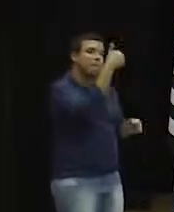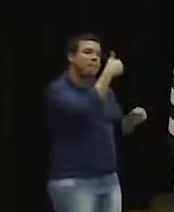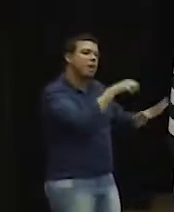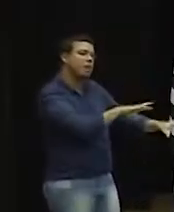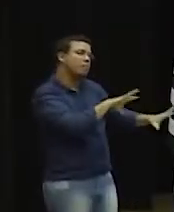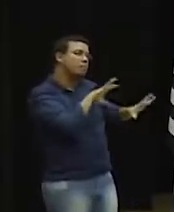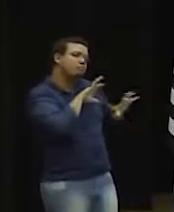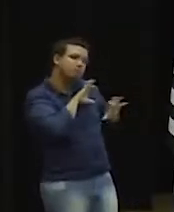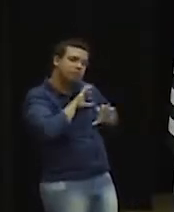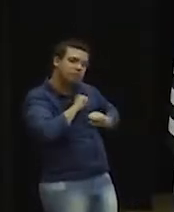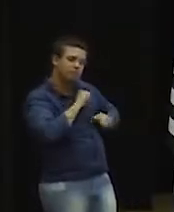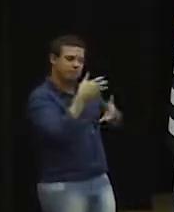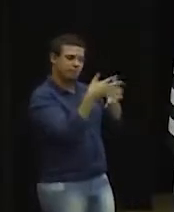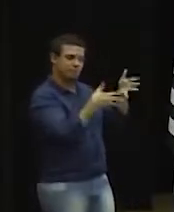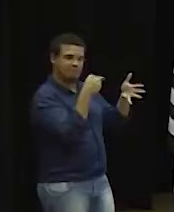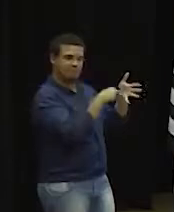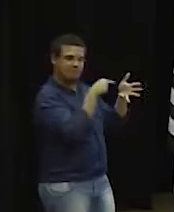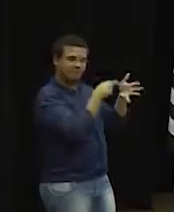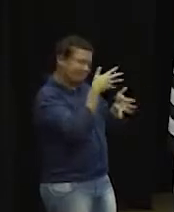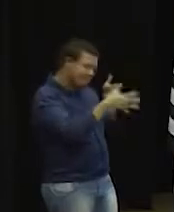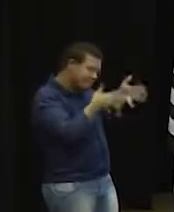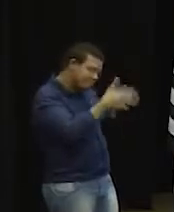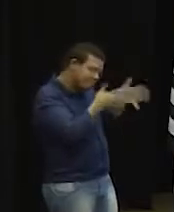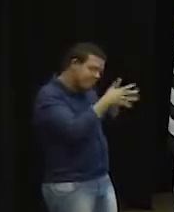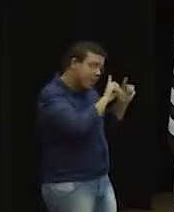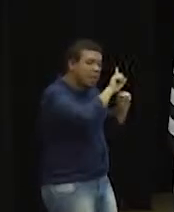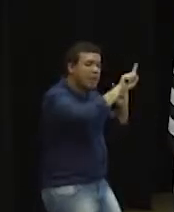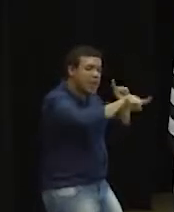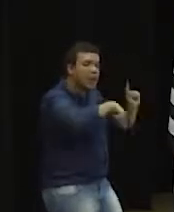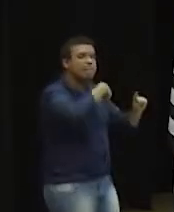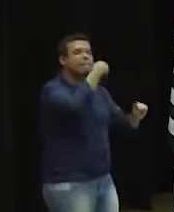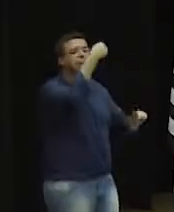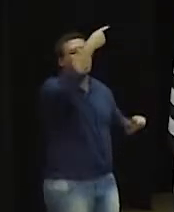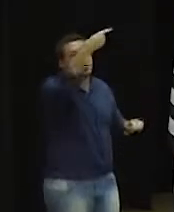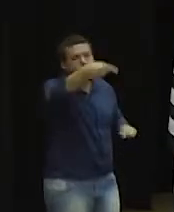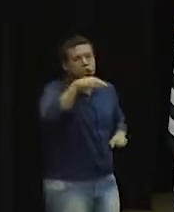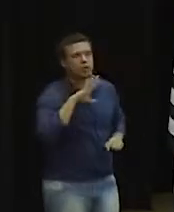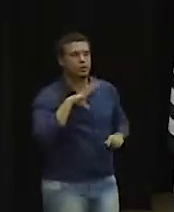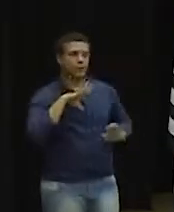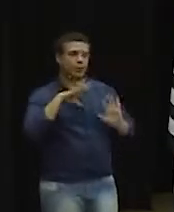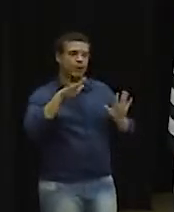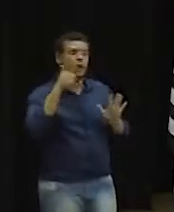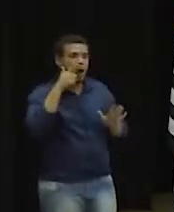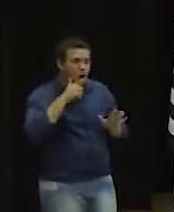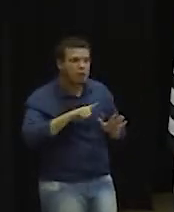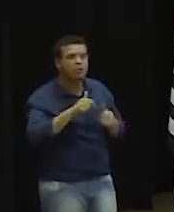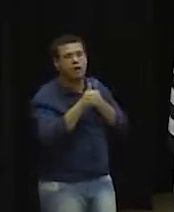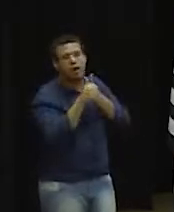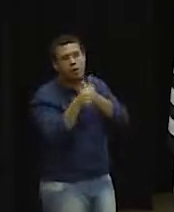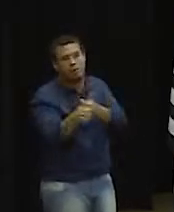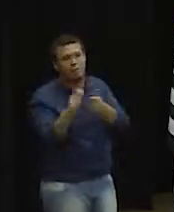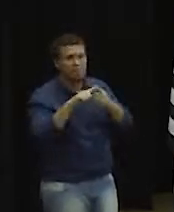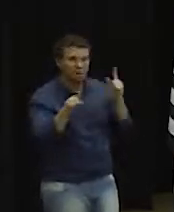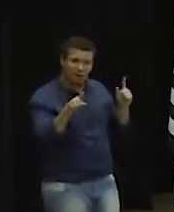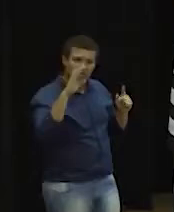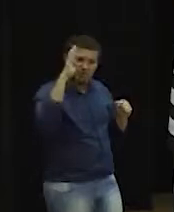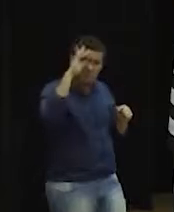Por isso, é preciso melhorar essa apropriação da língua de sinais como primeira língua,